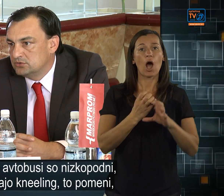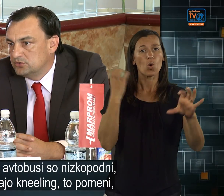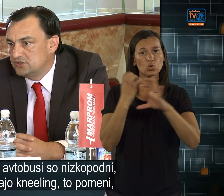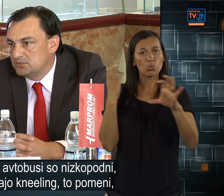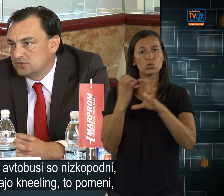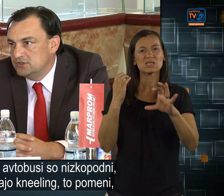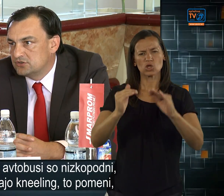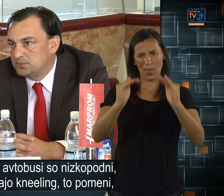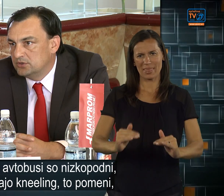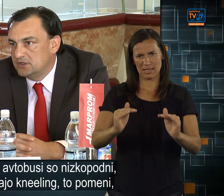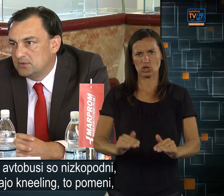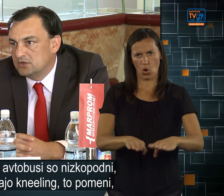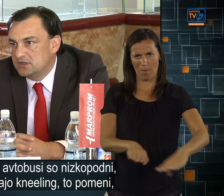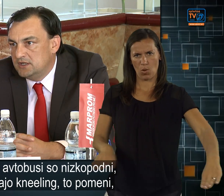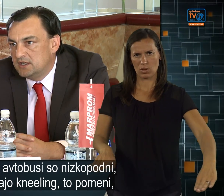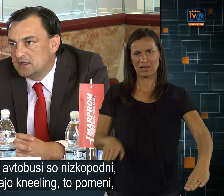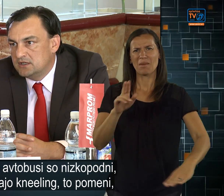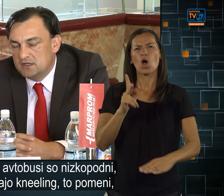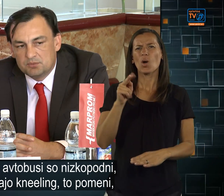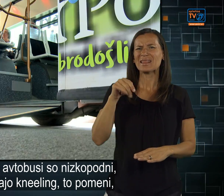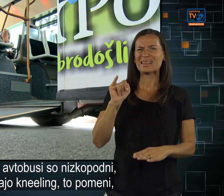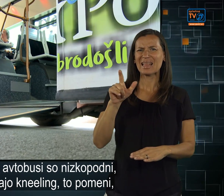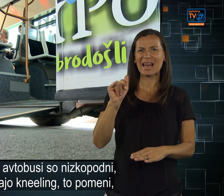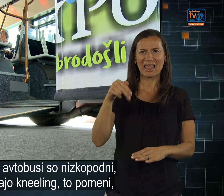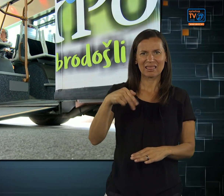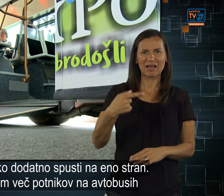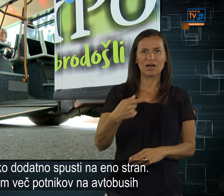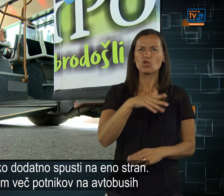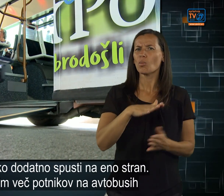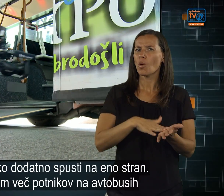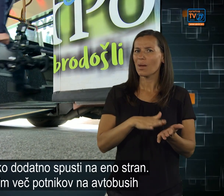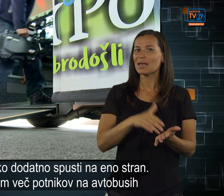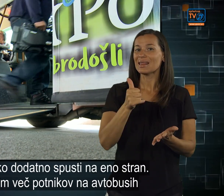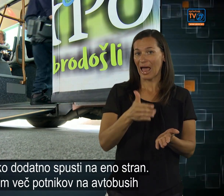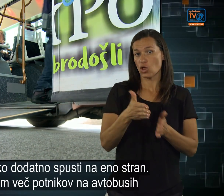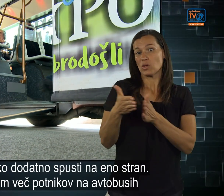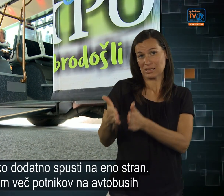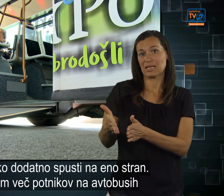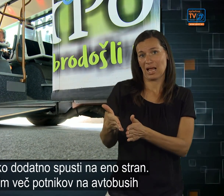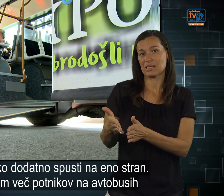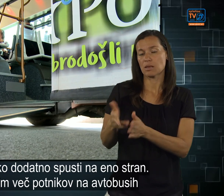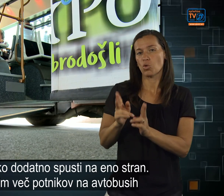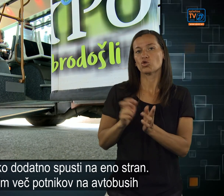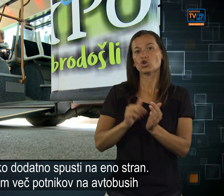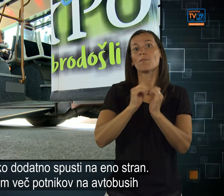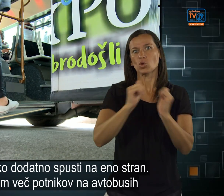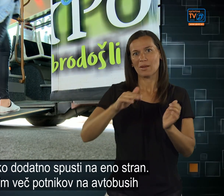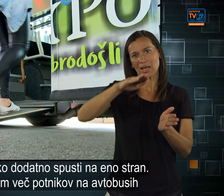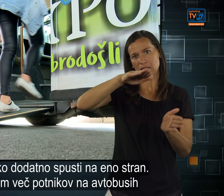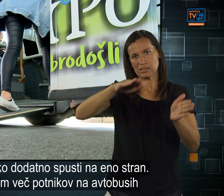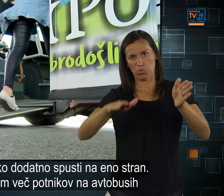Vsi avtobusi so nizkopodni, imajo kniling. Kniling pomeni, da se lahko avtobus na eno stran še posebej